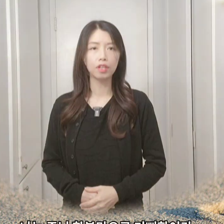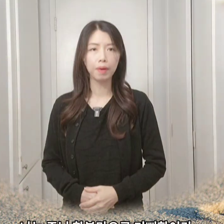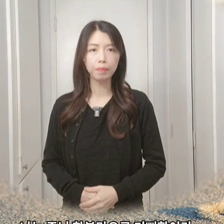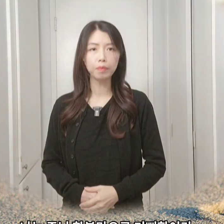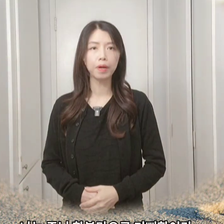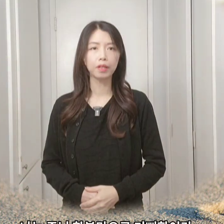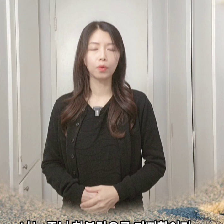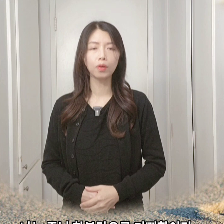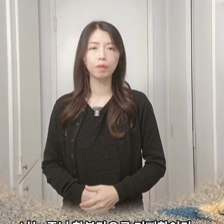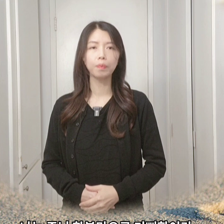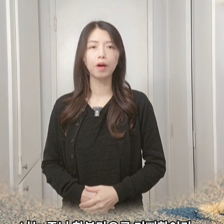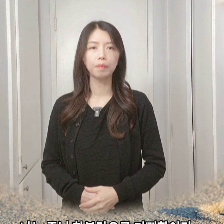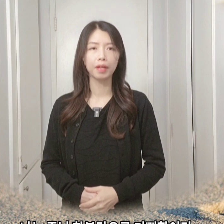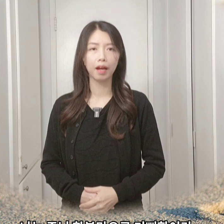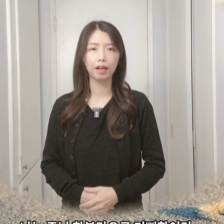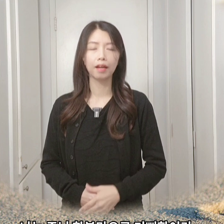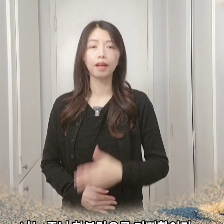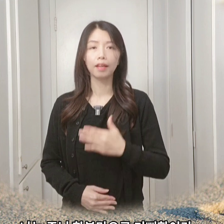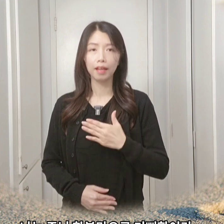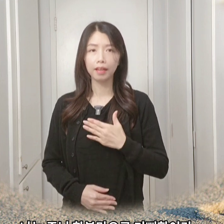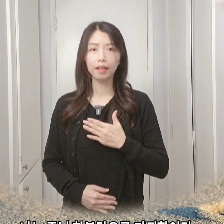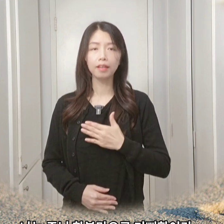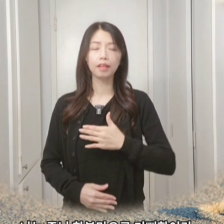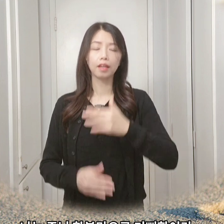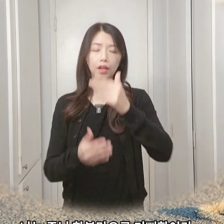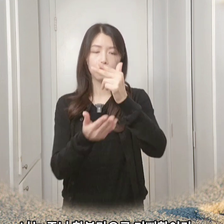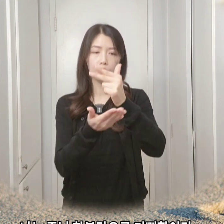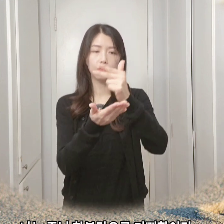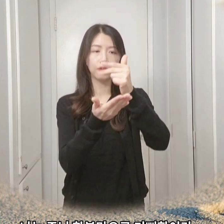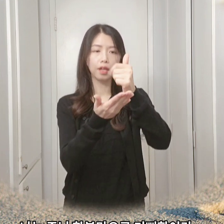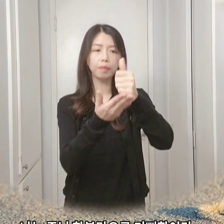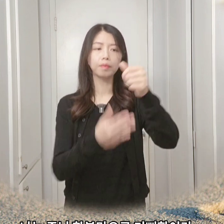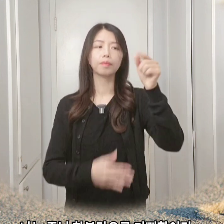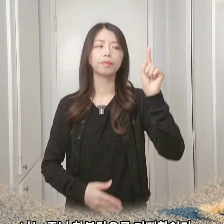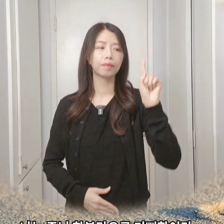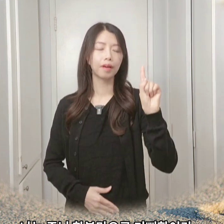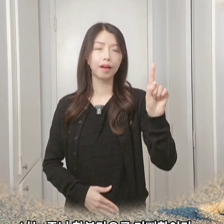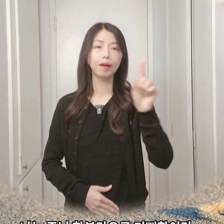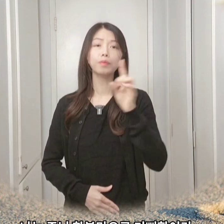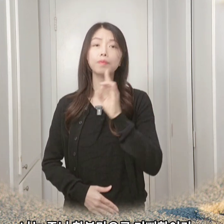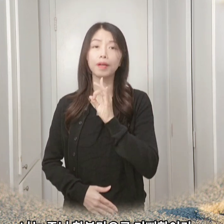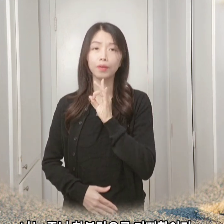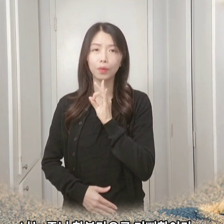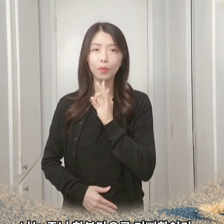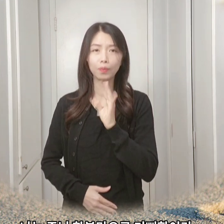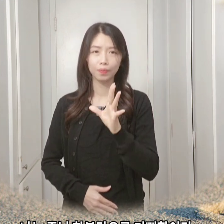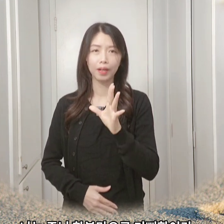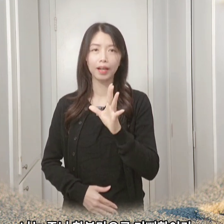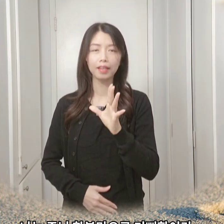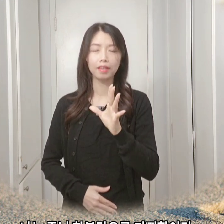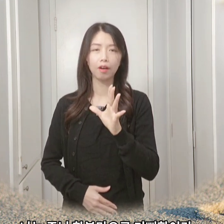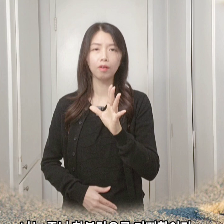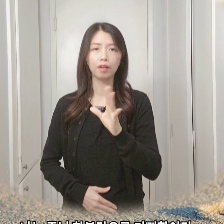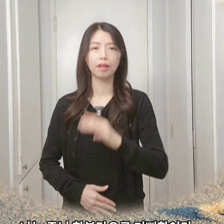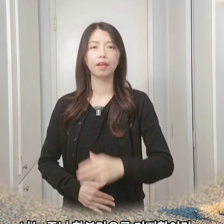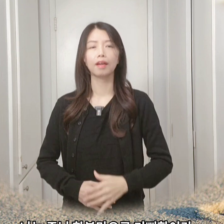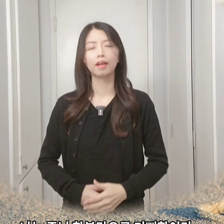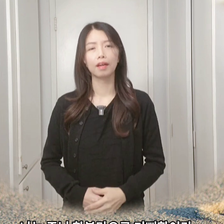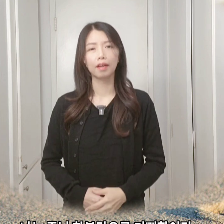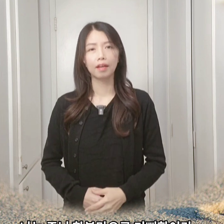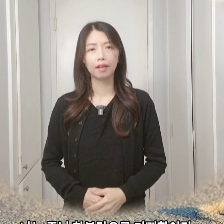나는 주님 한 분만으로 기뻐함이라. 나는 주님 한 분만으로 아까 했죠.